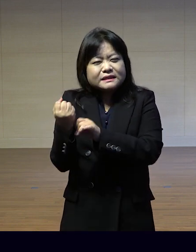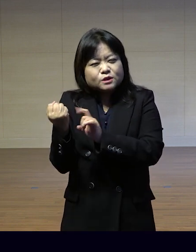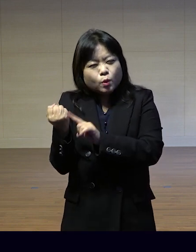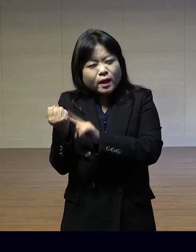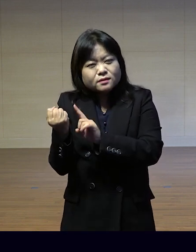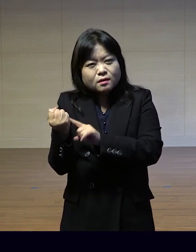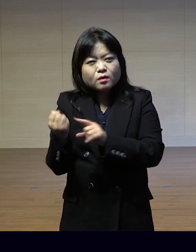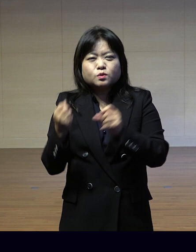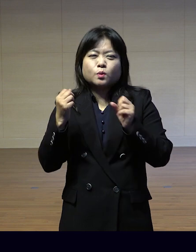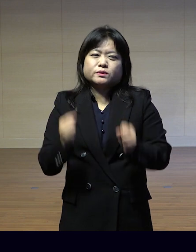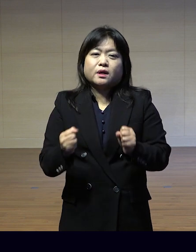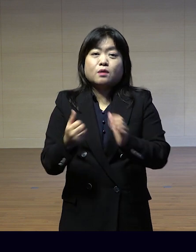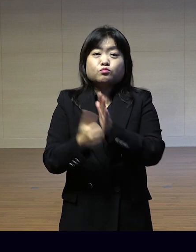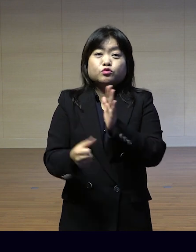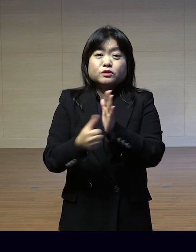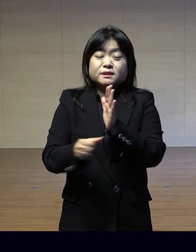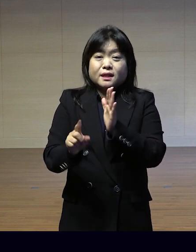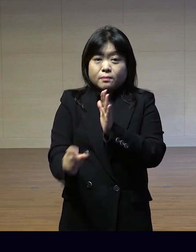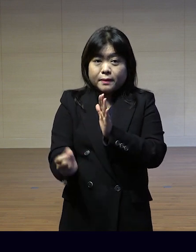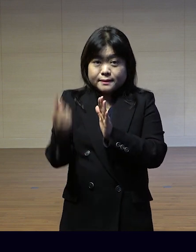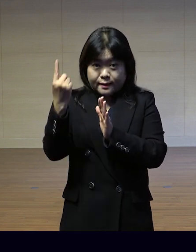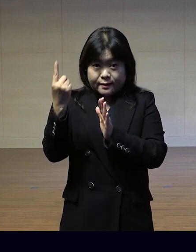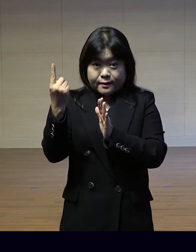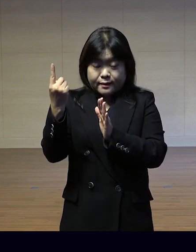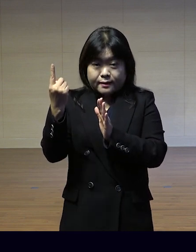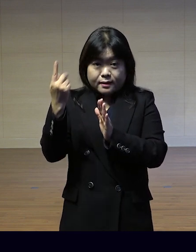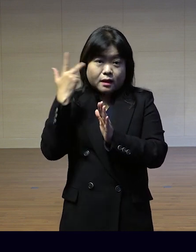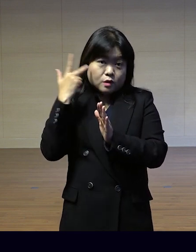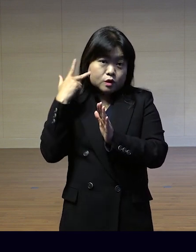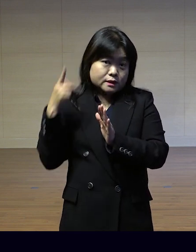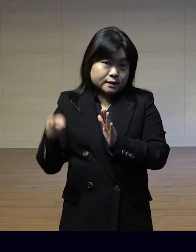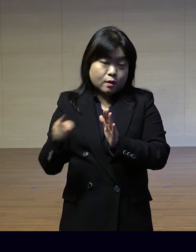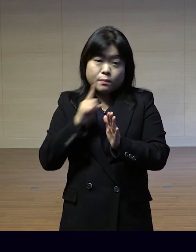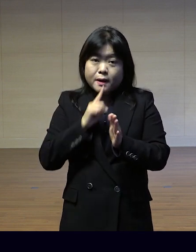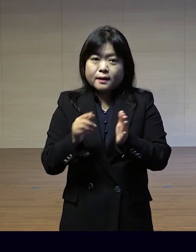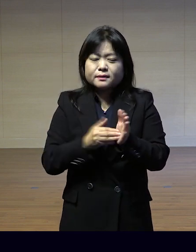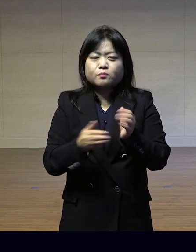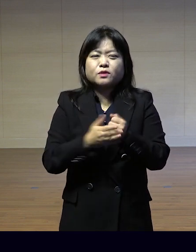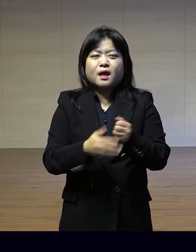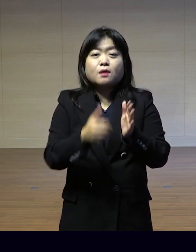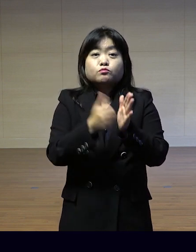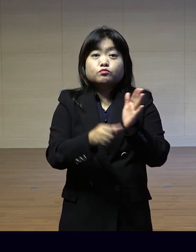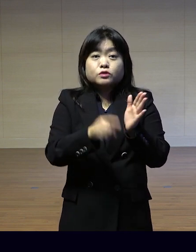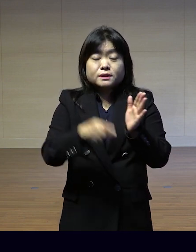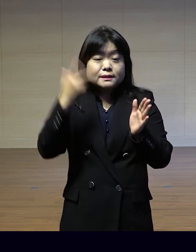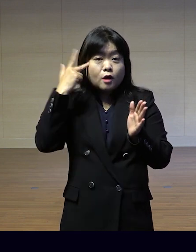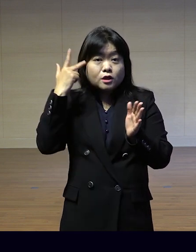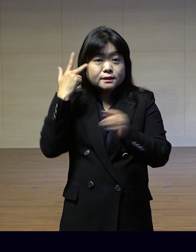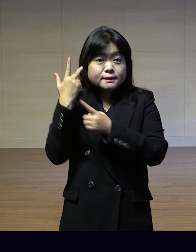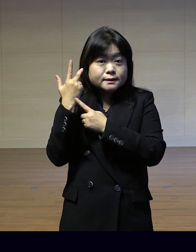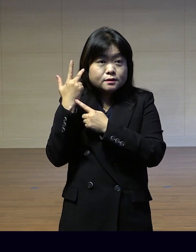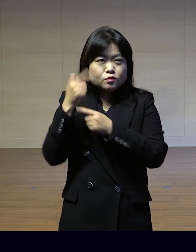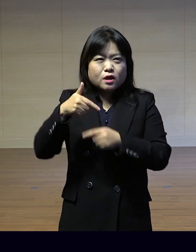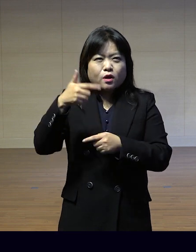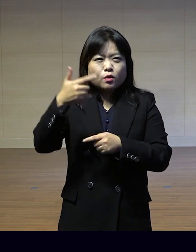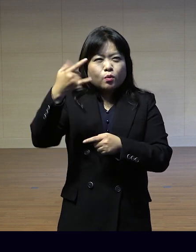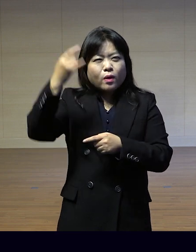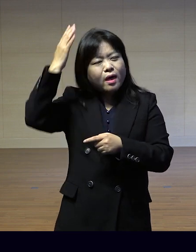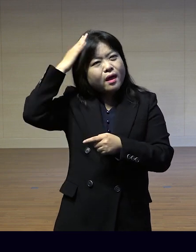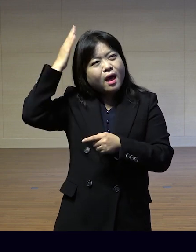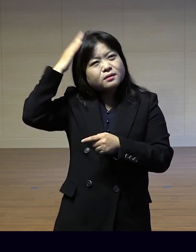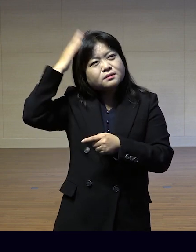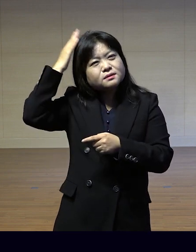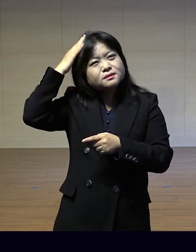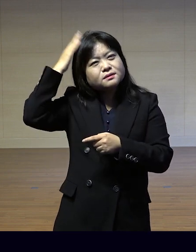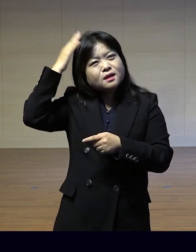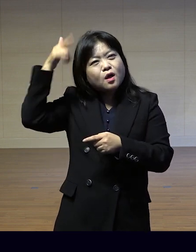존재한 물질에서 파생되어 나온 것이라고 봅니다. 그래서 예를 들면은 이 정신은 우리 뇌라고 하는